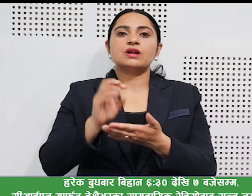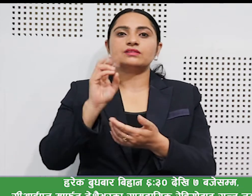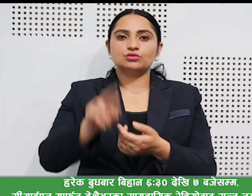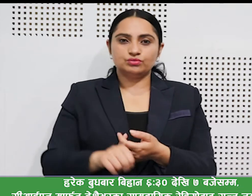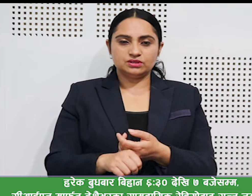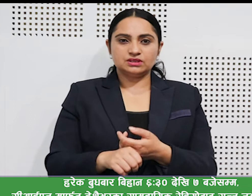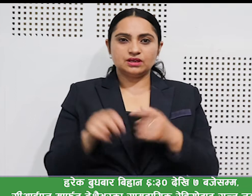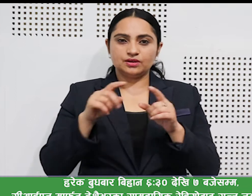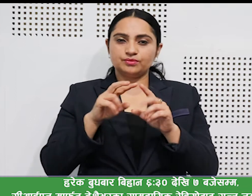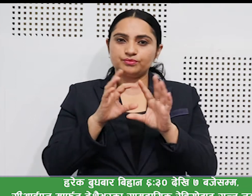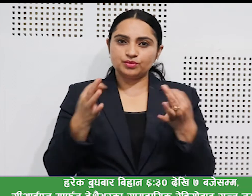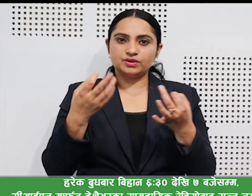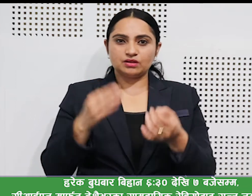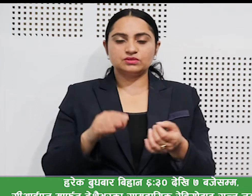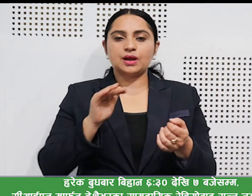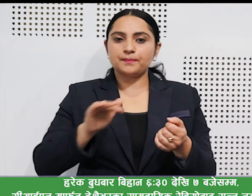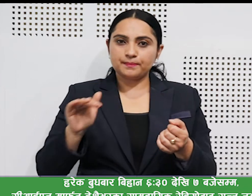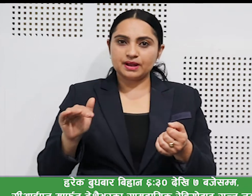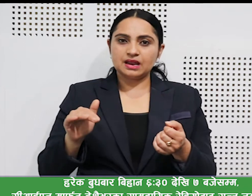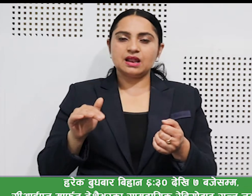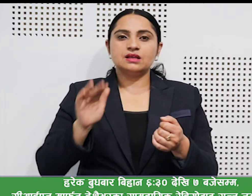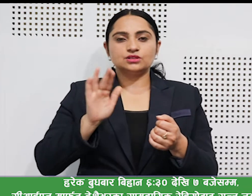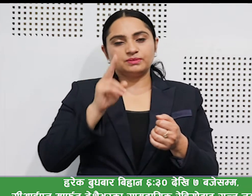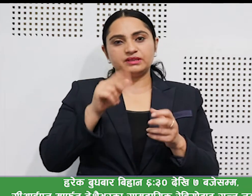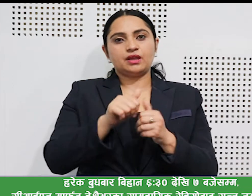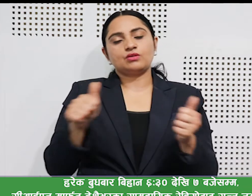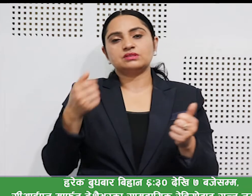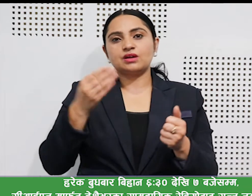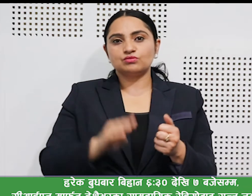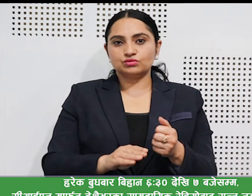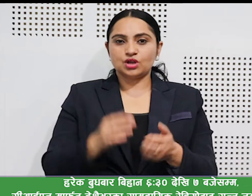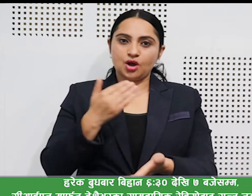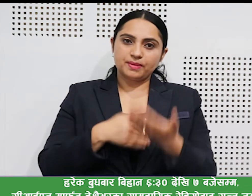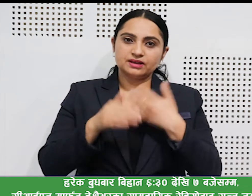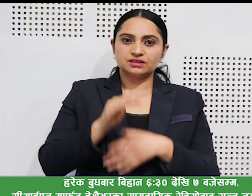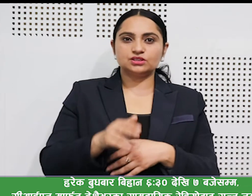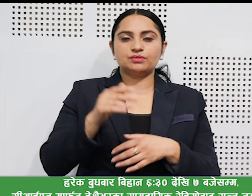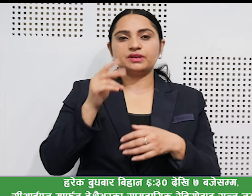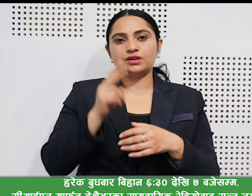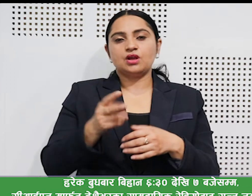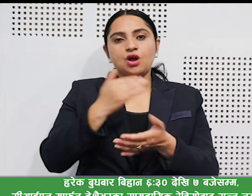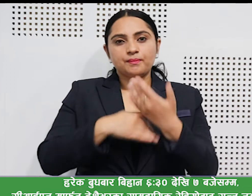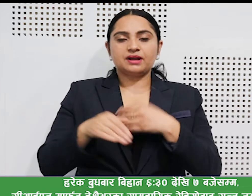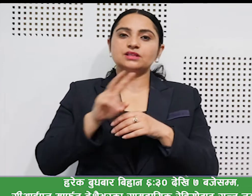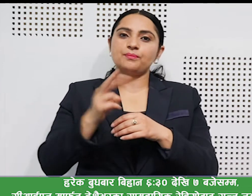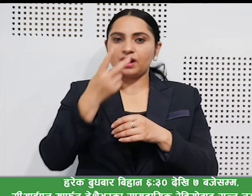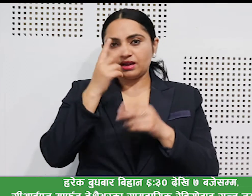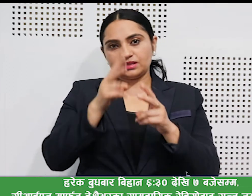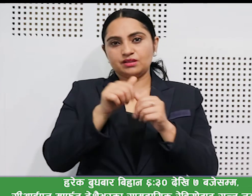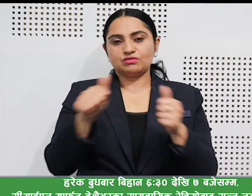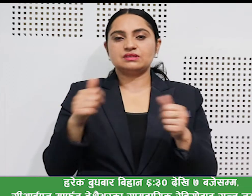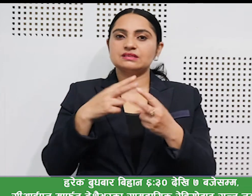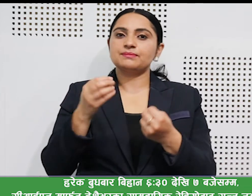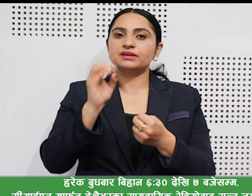किट लगायतका कुराहरू बालबालिका भयो त्यही अनुसारको, अपाङ्गताको सिभियरिटी अनुसार त्यही अनुसारको गर्नको लागि चाहिँ अलिकति समस्या भएको छ।